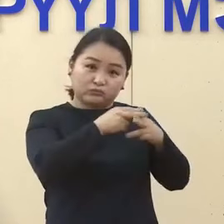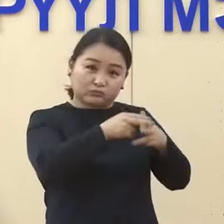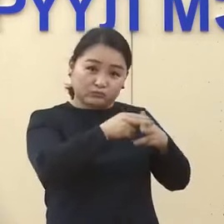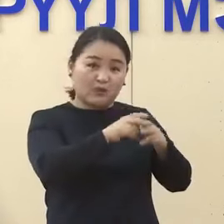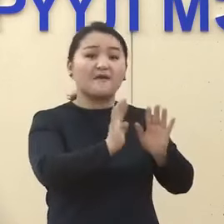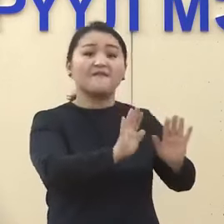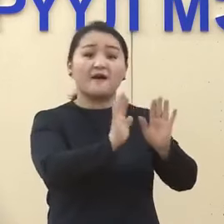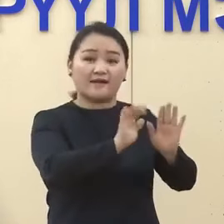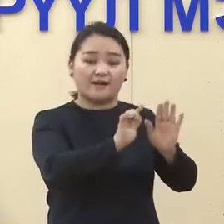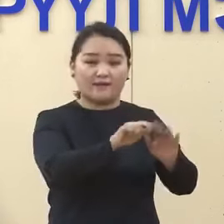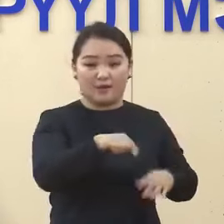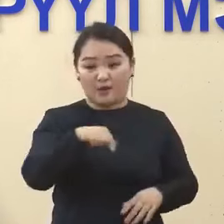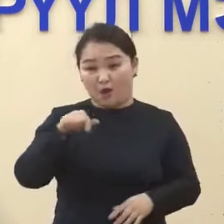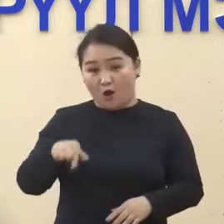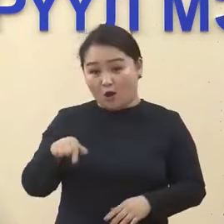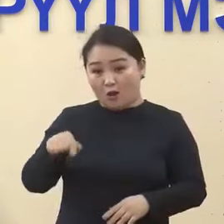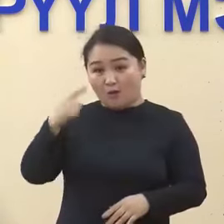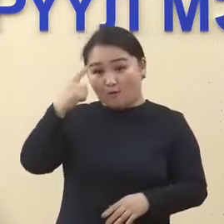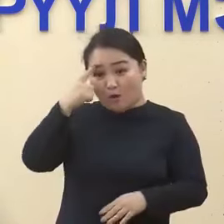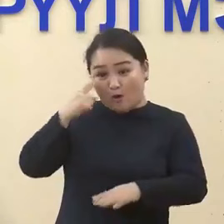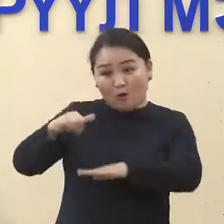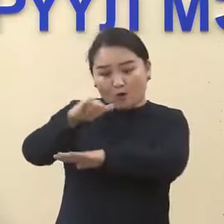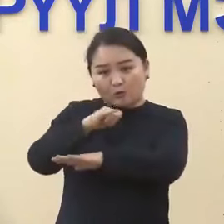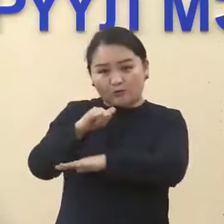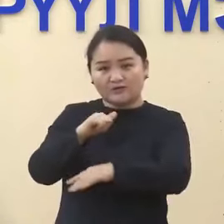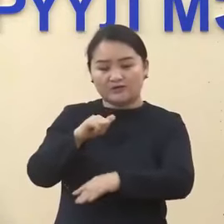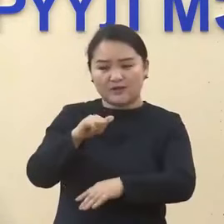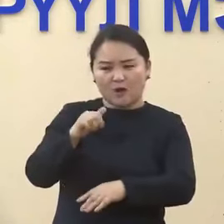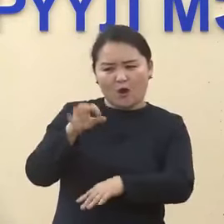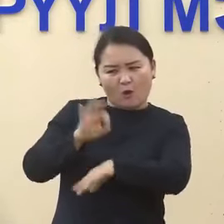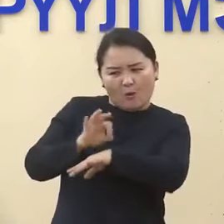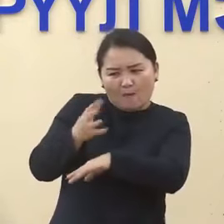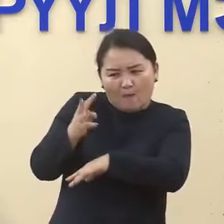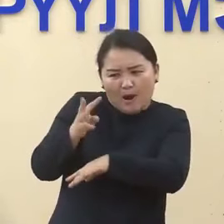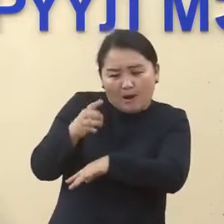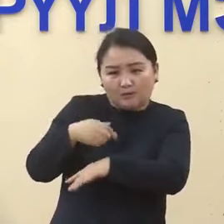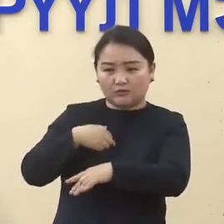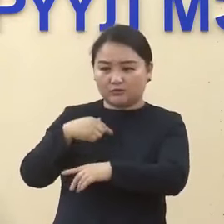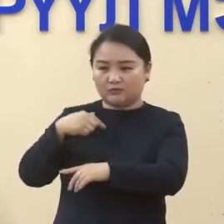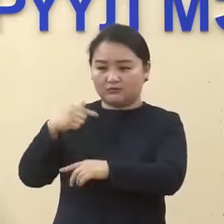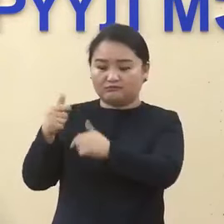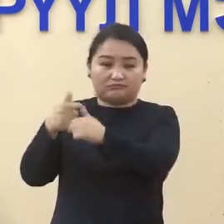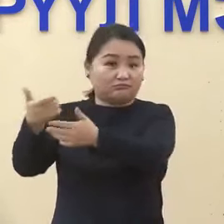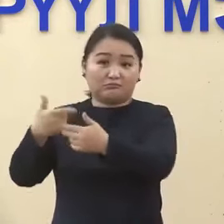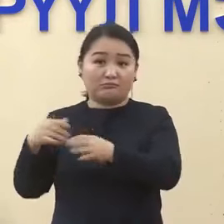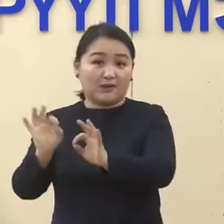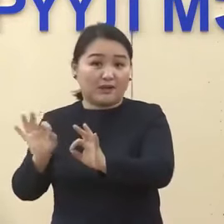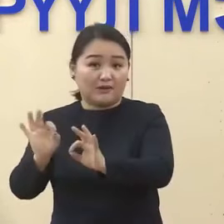бол манай улсад бол сэжигтэй тохиолдол бүртгэгдээгүй. За ажиглалтанд